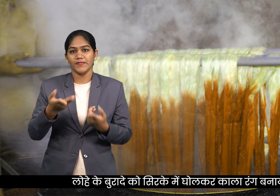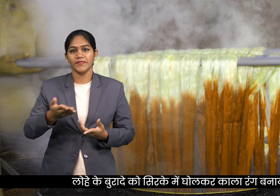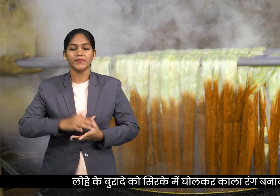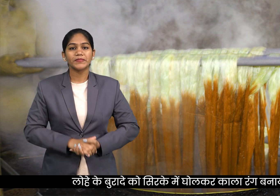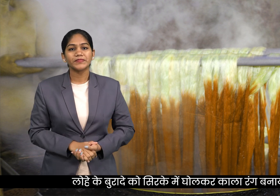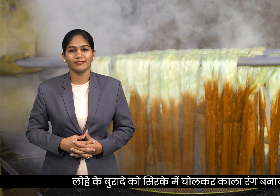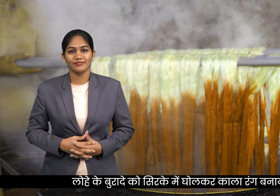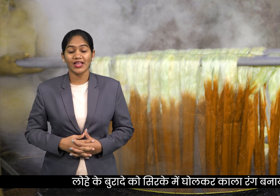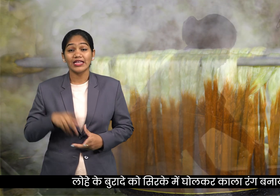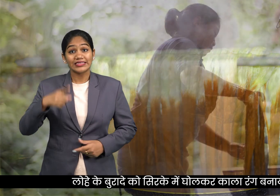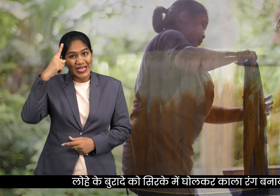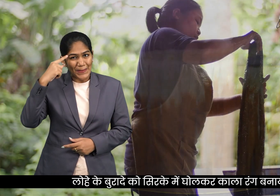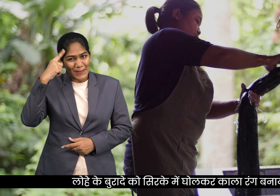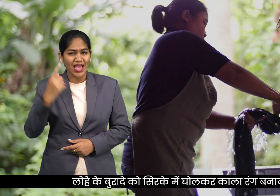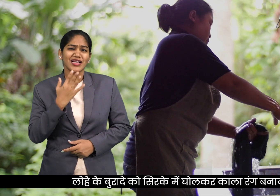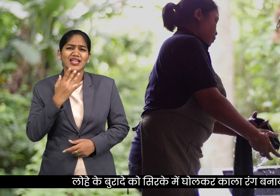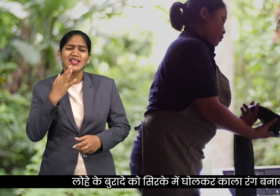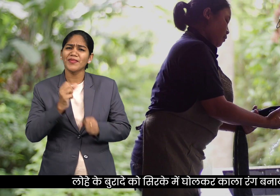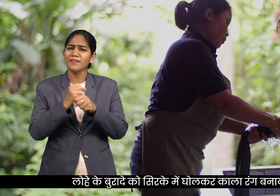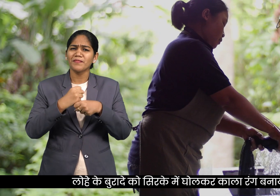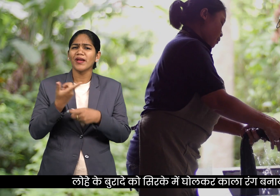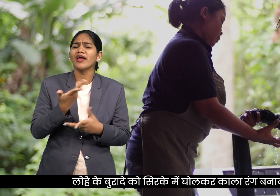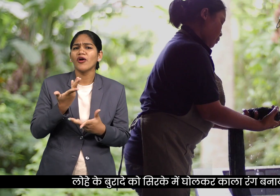रंग बनाया जाता है।